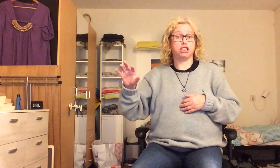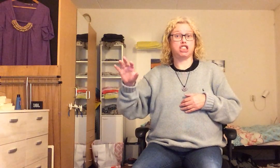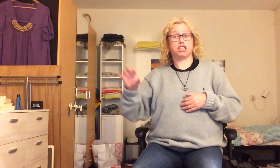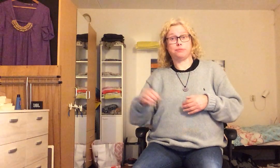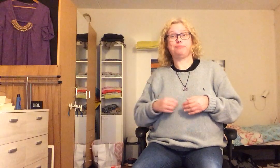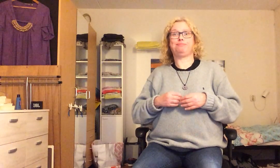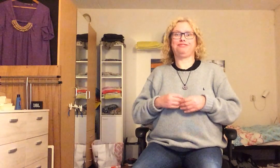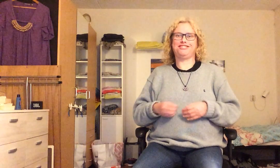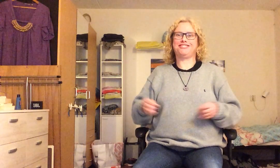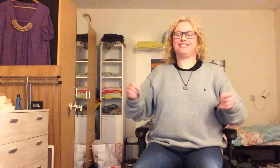Poenaiers.